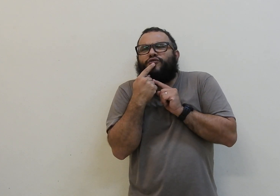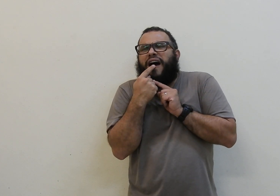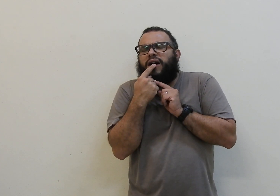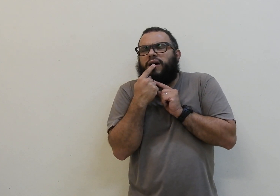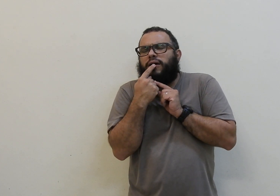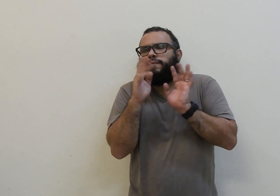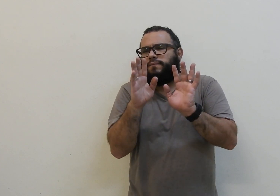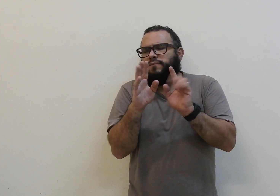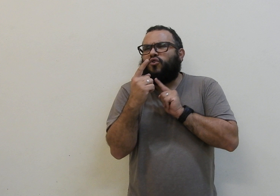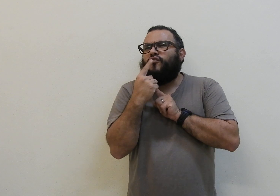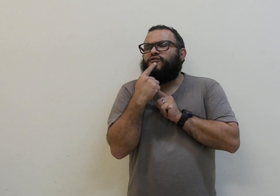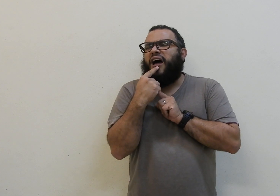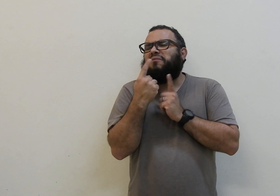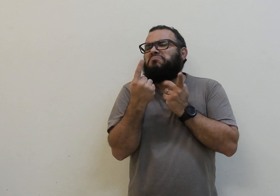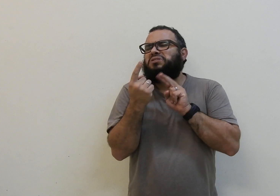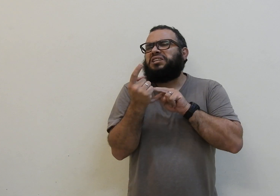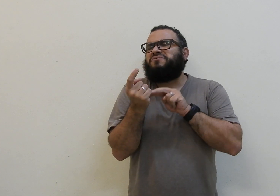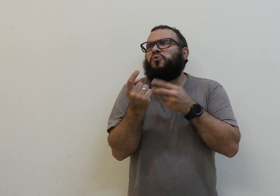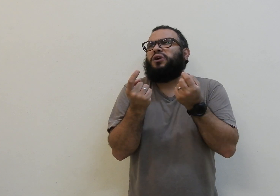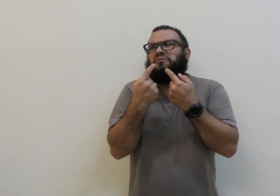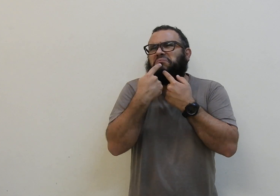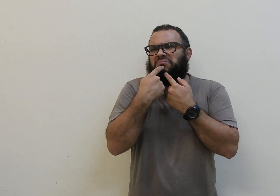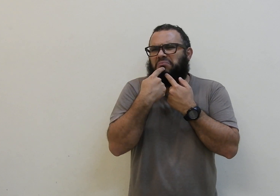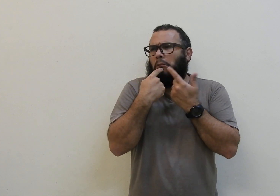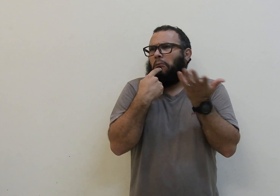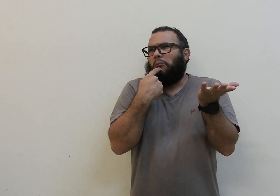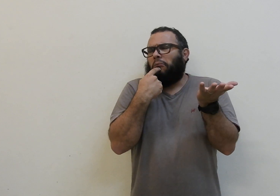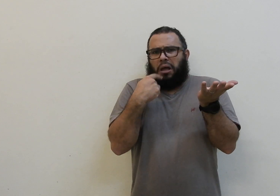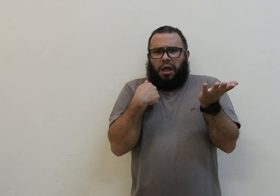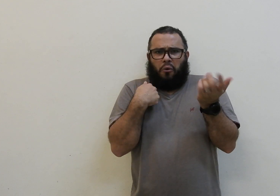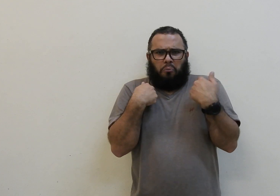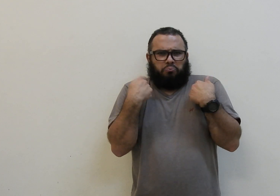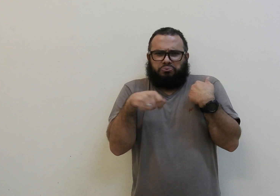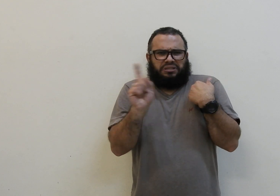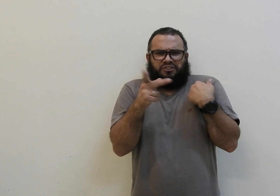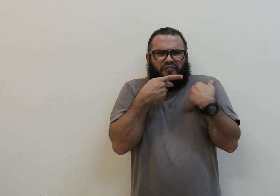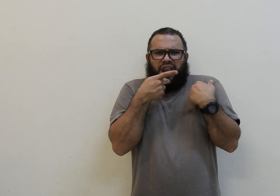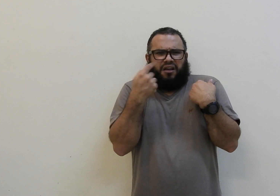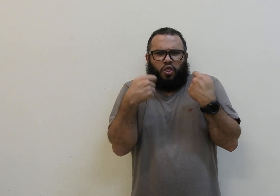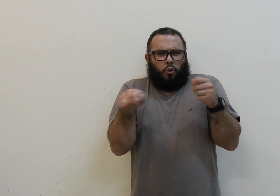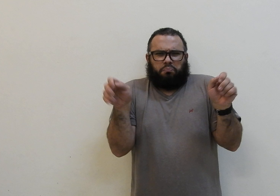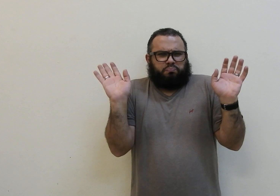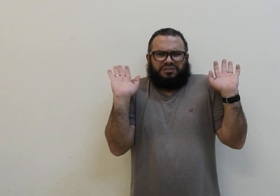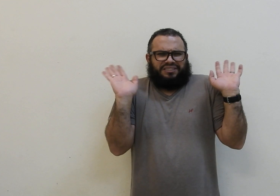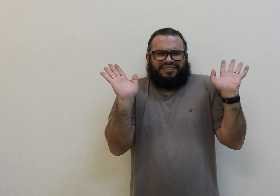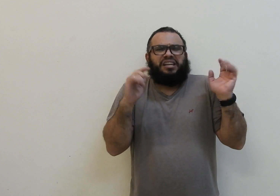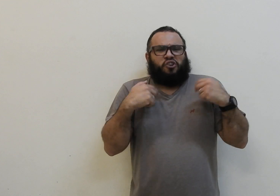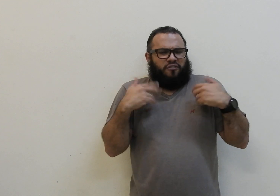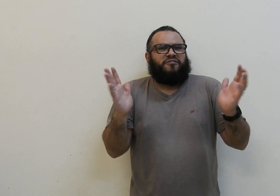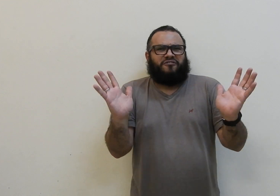não fala. Oi? Ele não fala? Né? Como assim? Eu não falo de forma oral, porque não